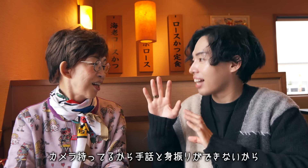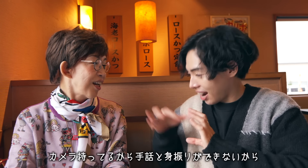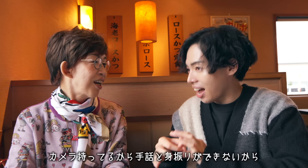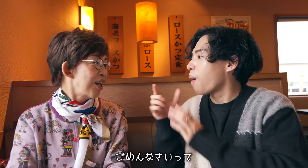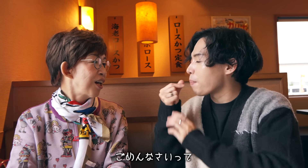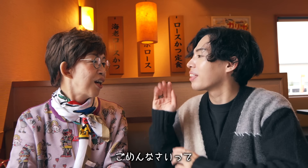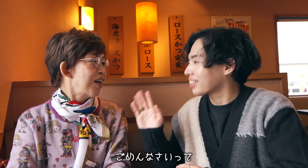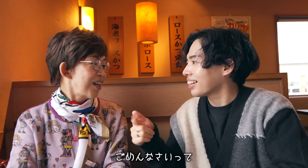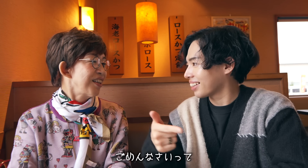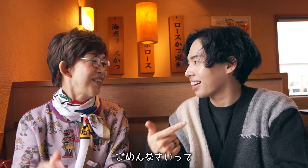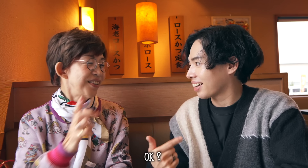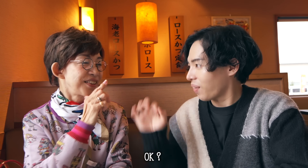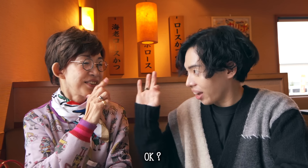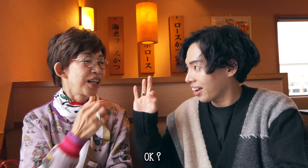から、ごめんなさいって。